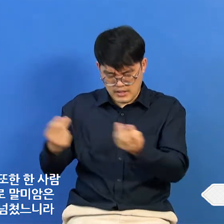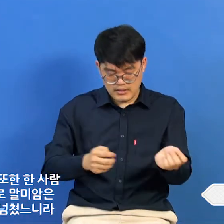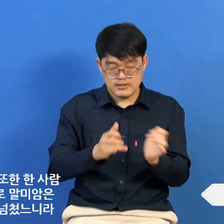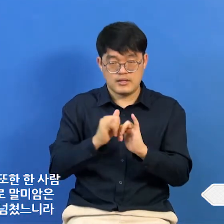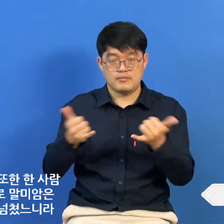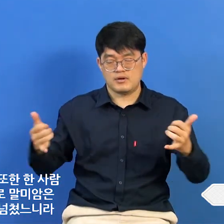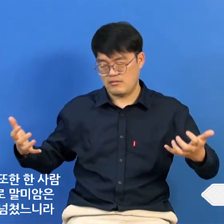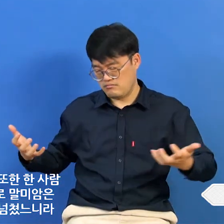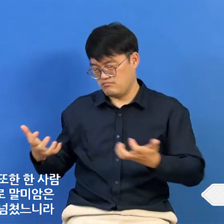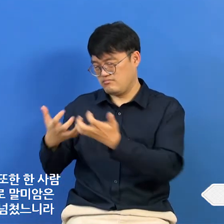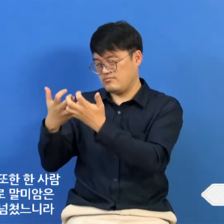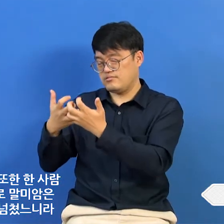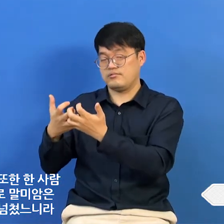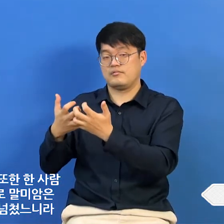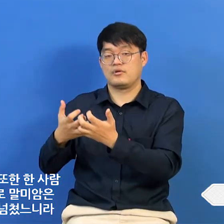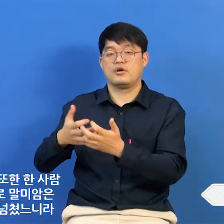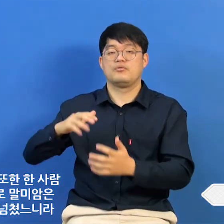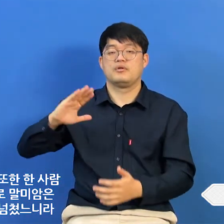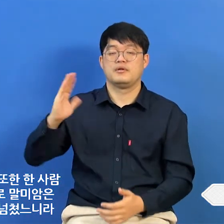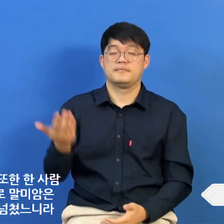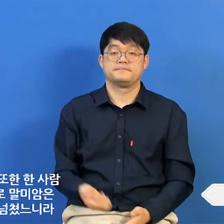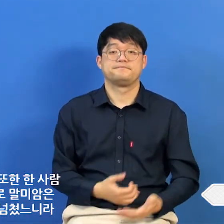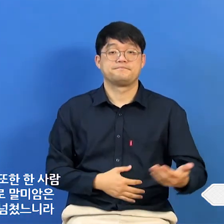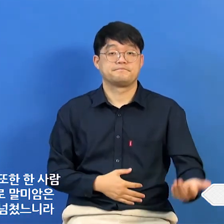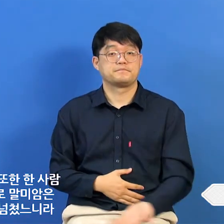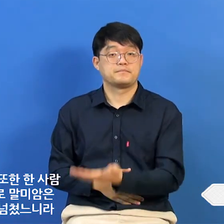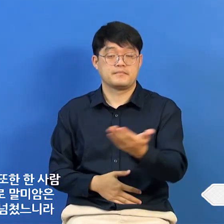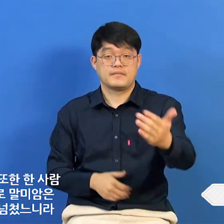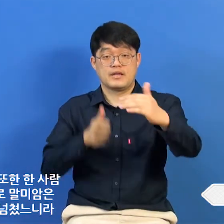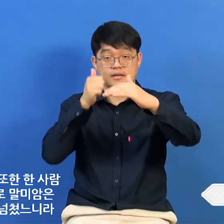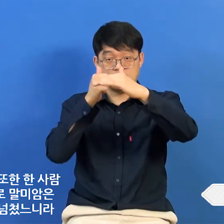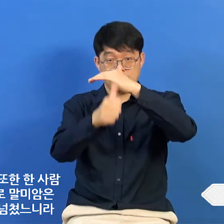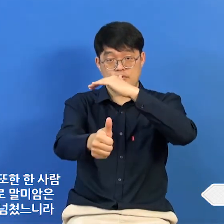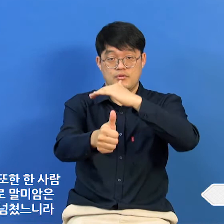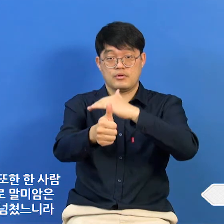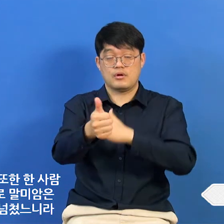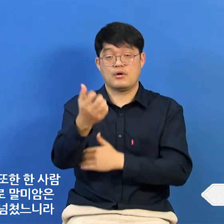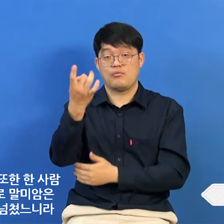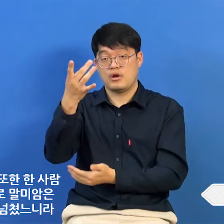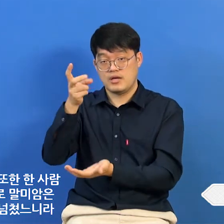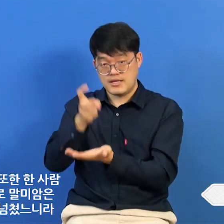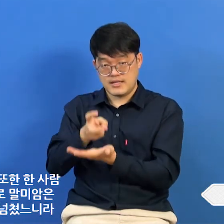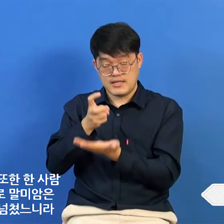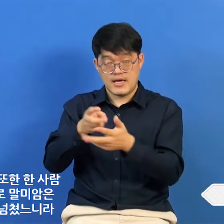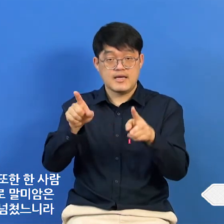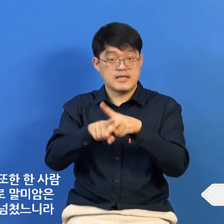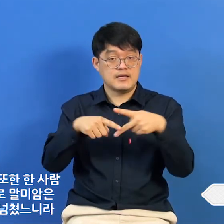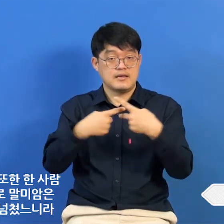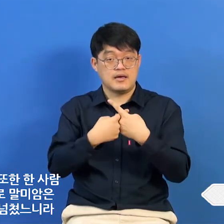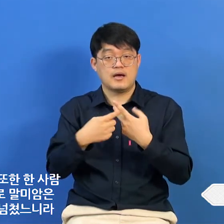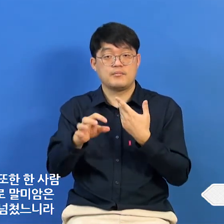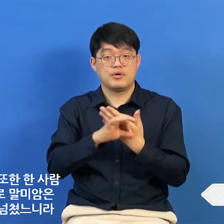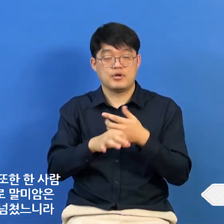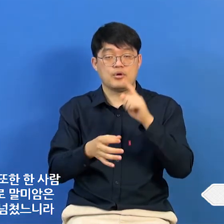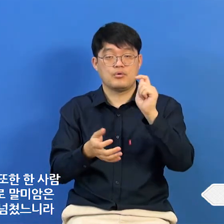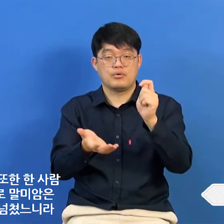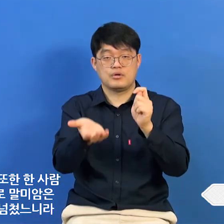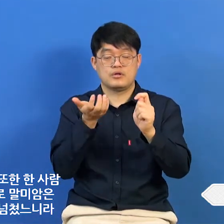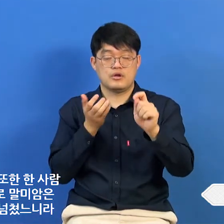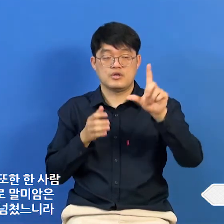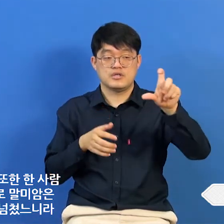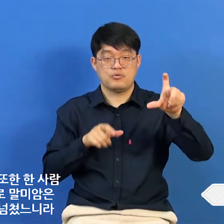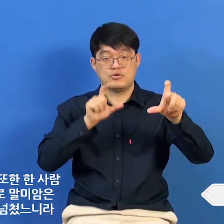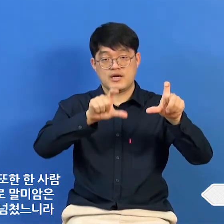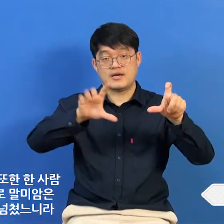넘쳤느니라. 자, 여러분이 이 대표성의 원리를 이해했다면 고린도전서 15장 47절